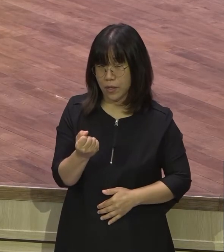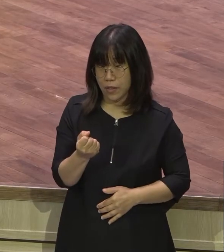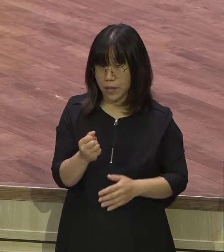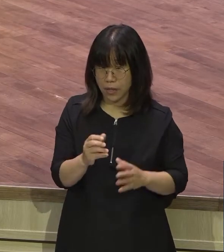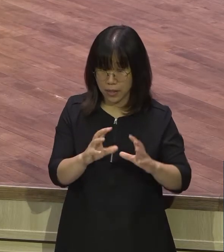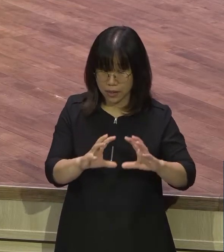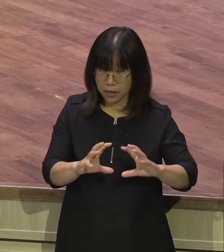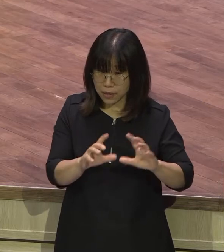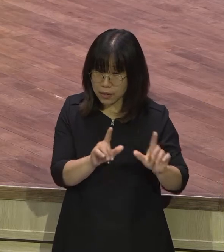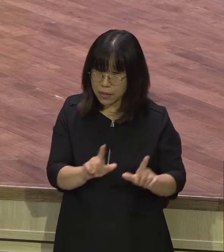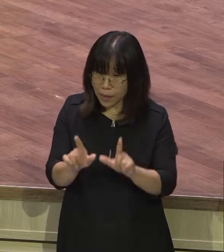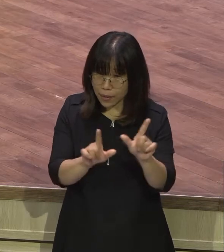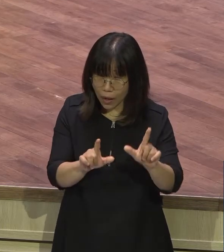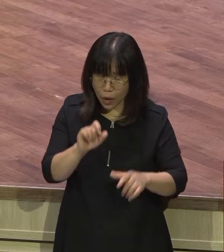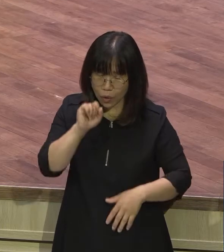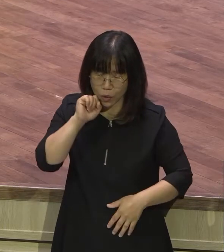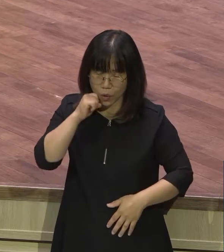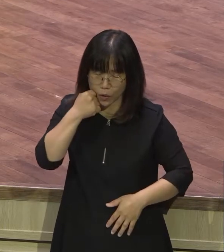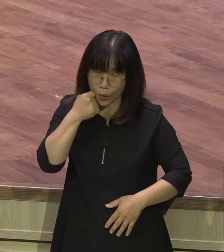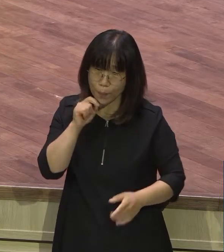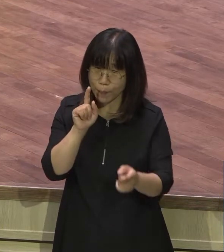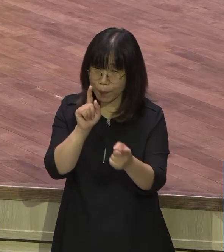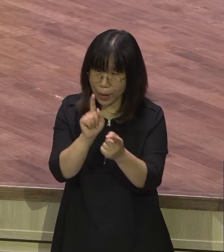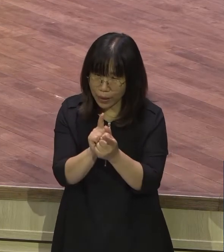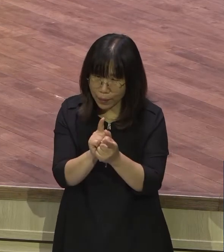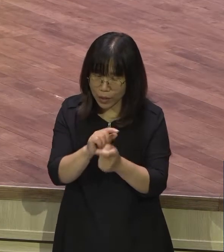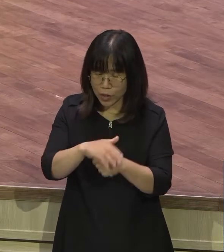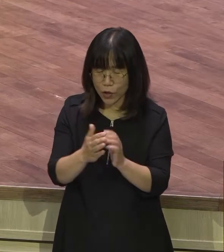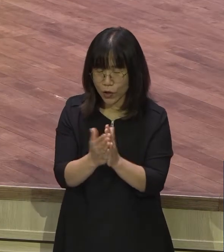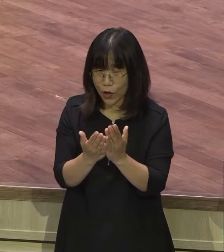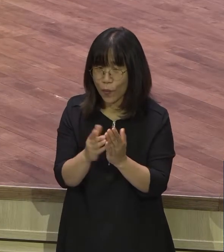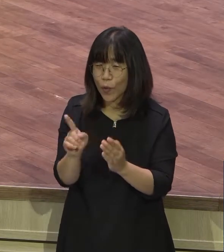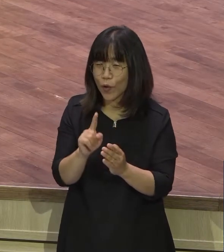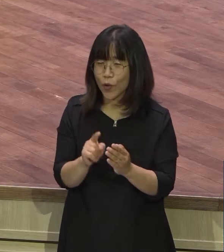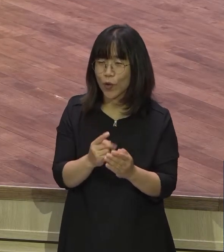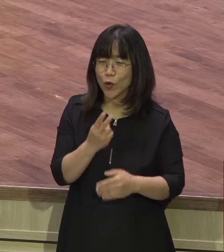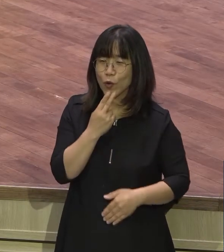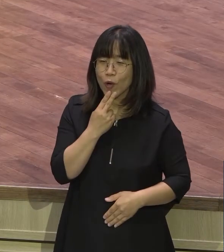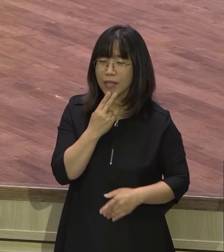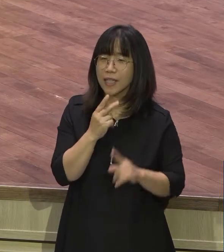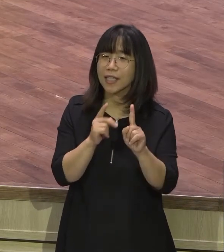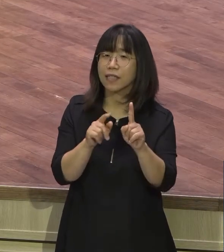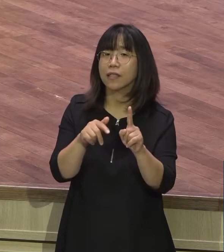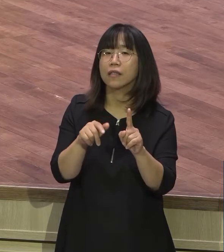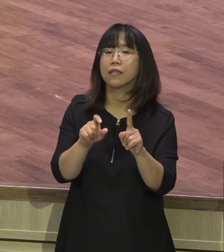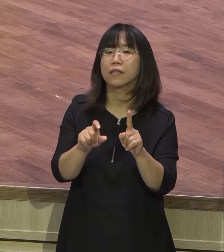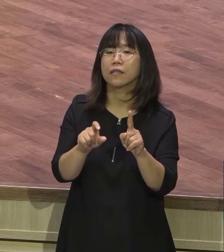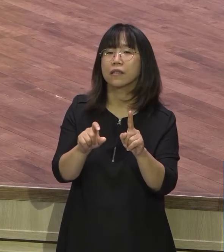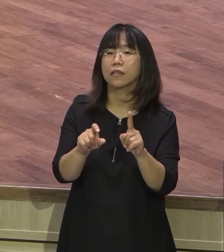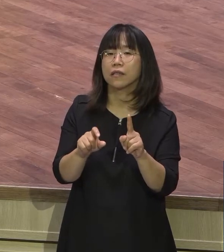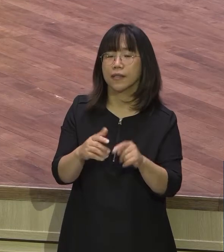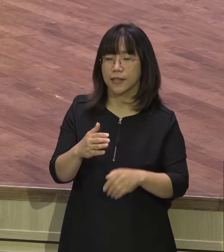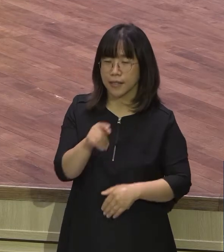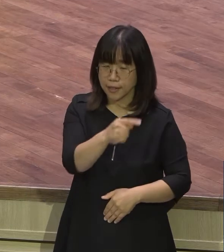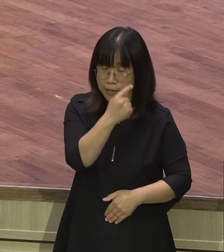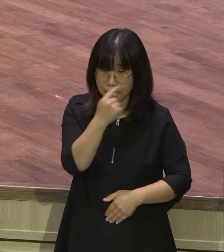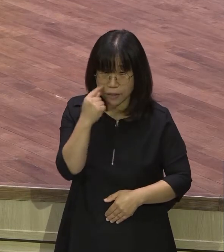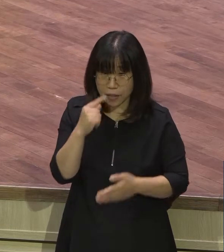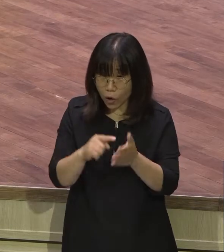언제나 어려움 올 때마다 이 성경 구절을 암성했어 요한 1서 5장 11절 13절 또 정거는